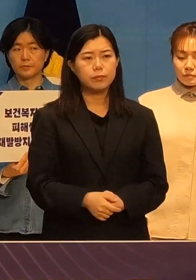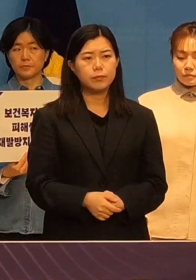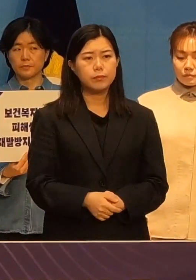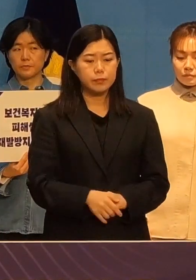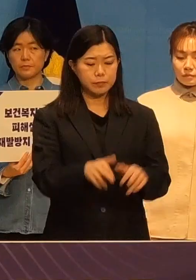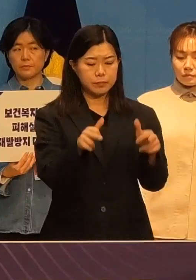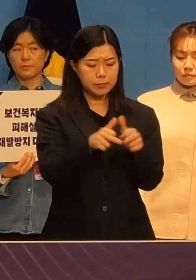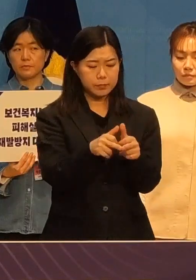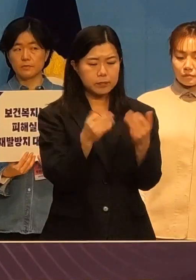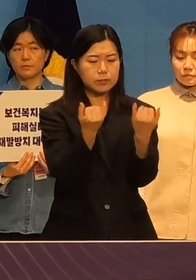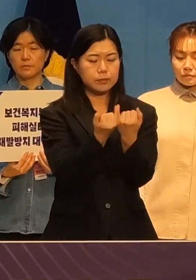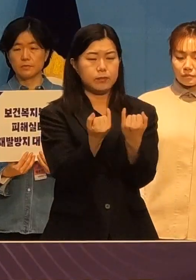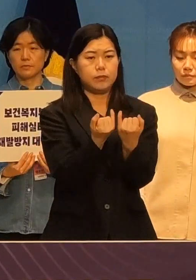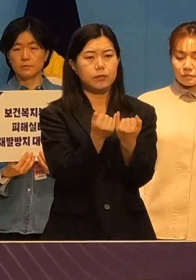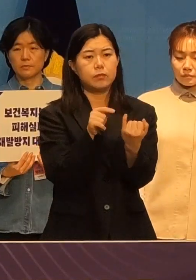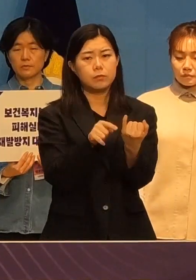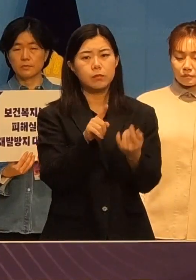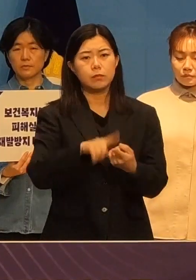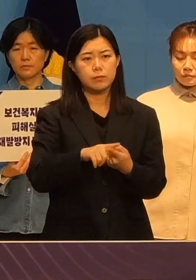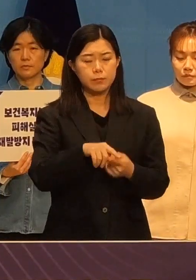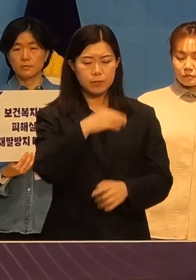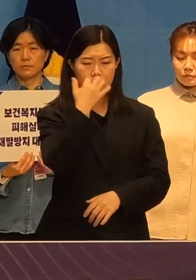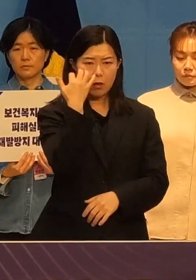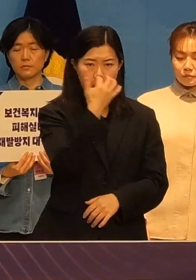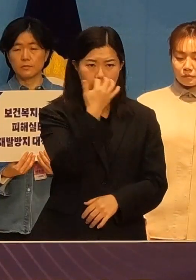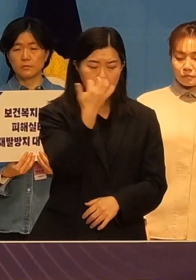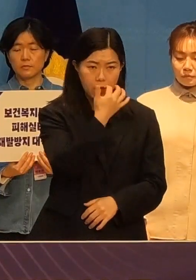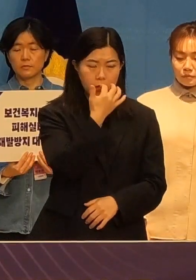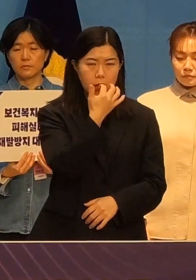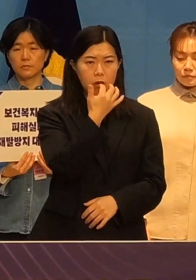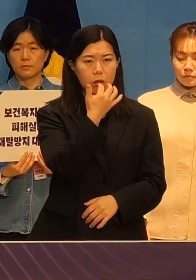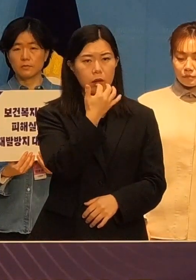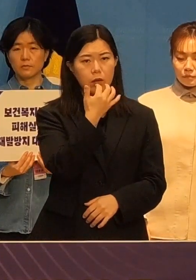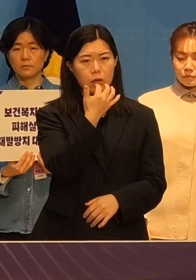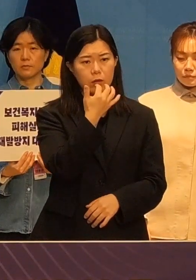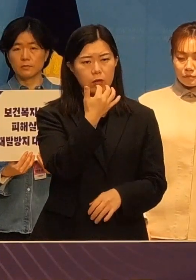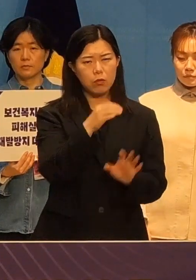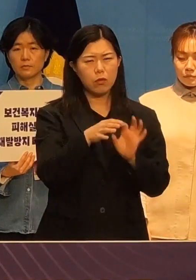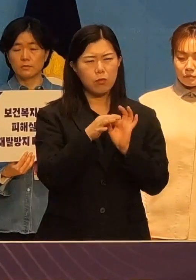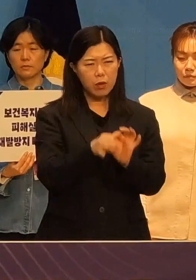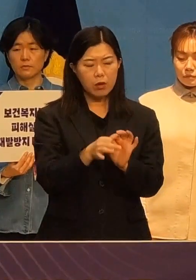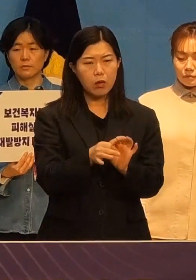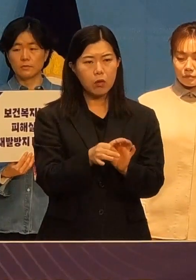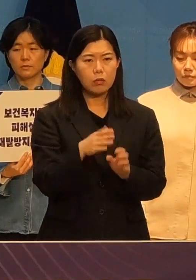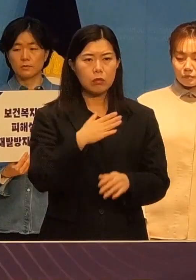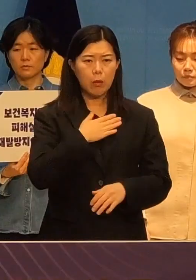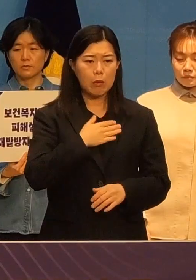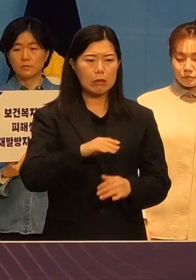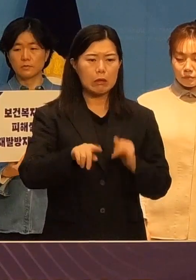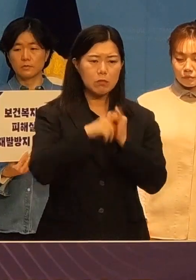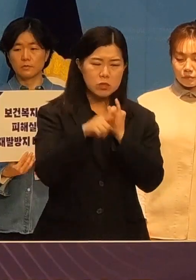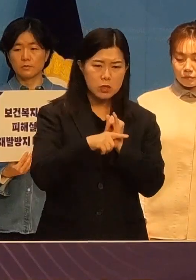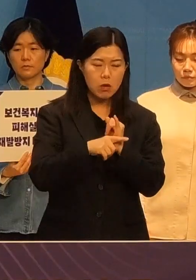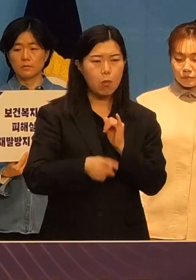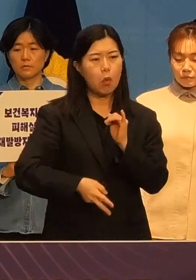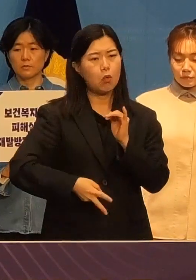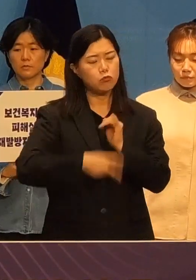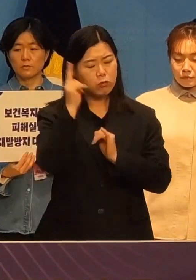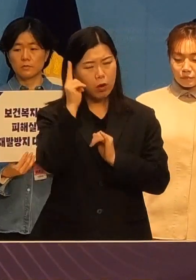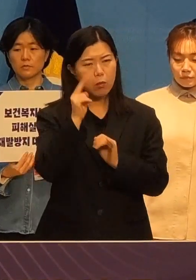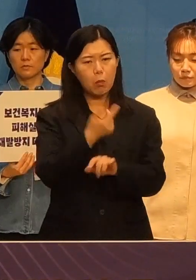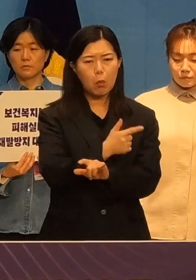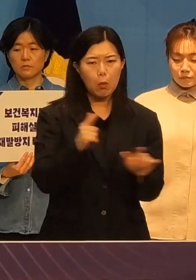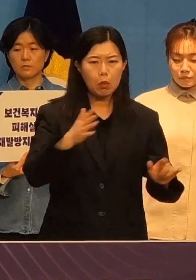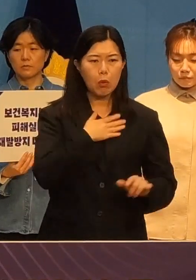장애 여성을 향한 성재생산권에 대한 권리의 박탈은 우연한